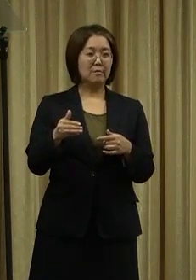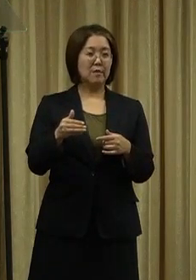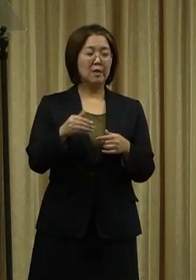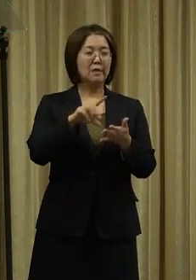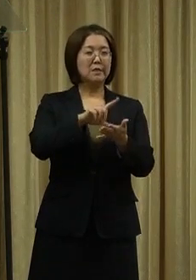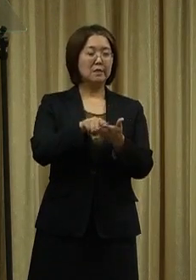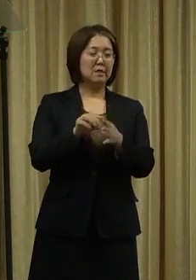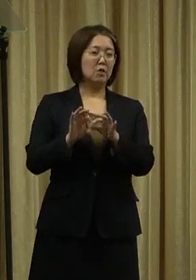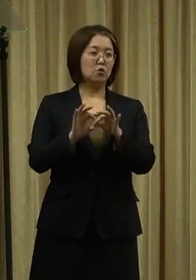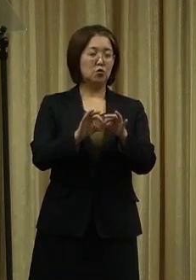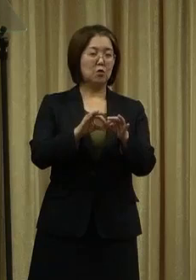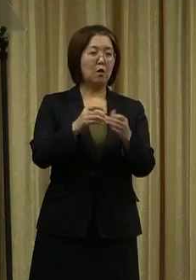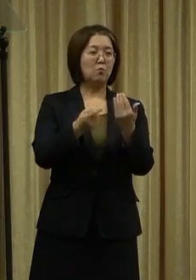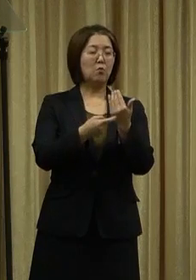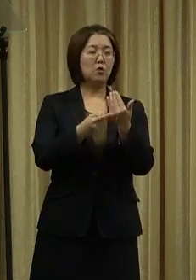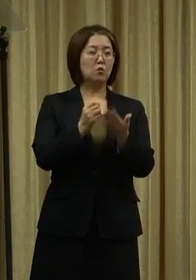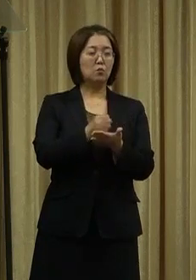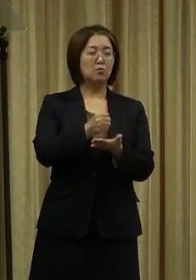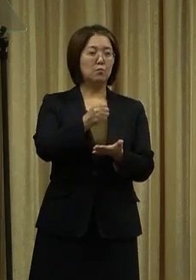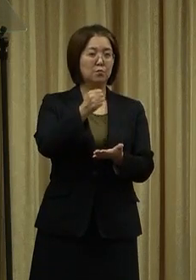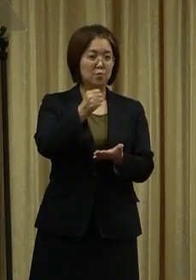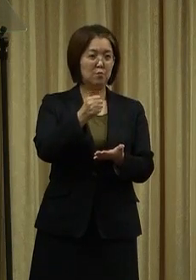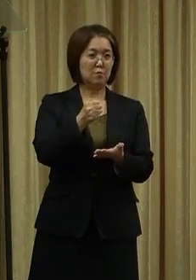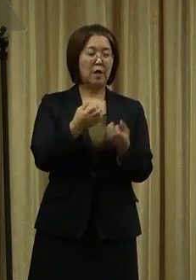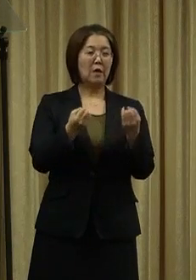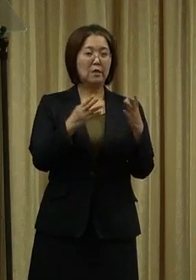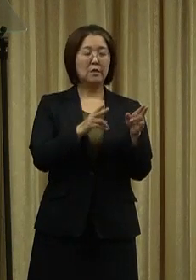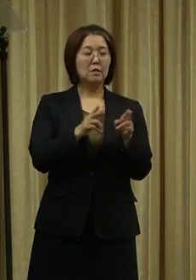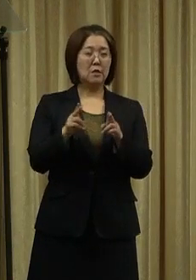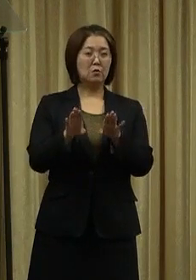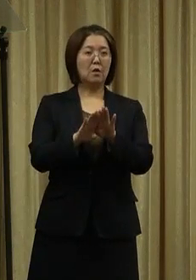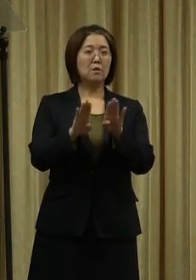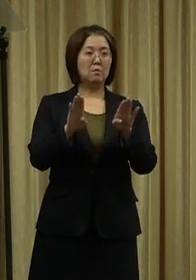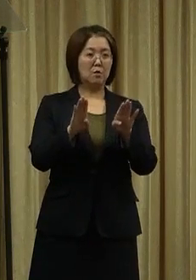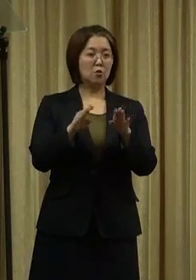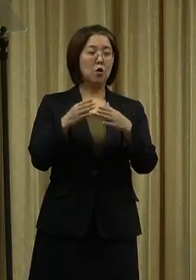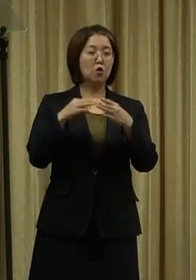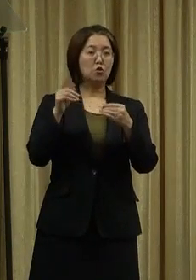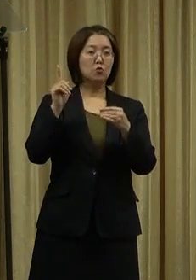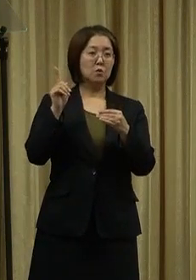する新たな制度を開始します。これにより国